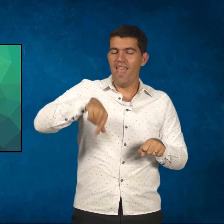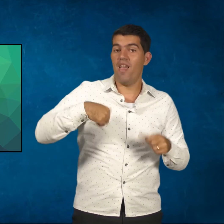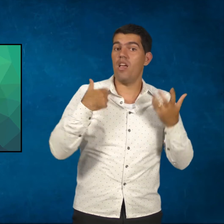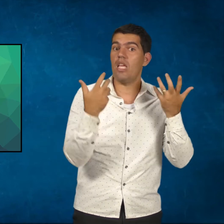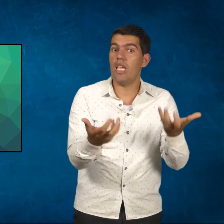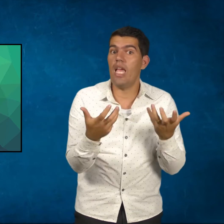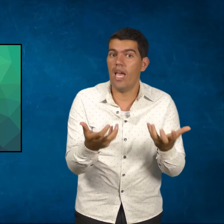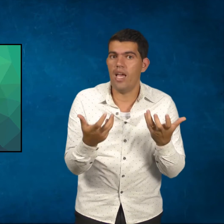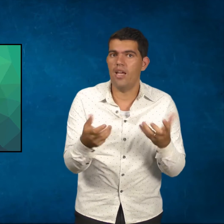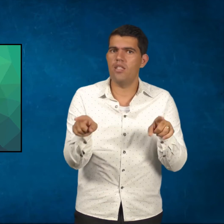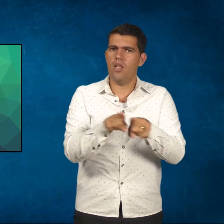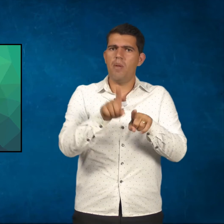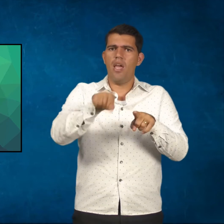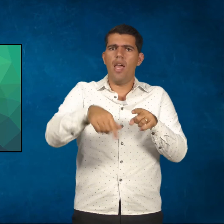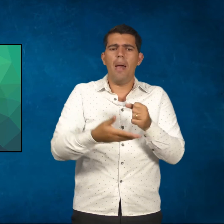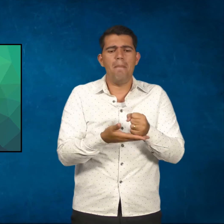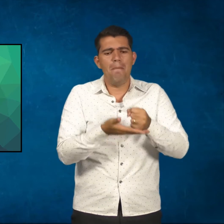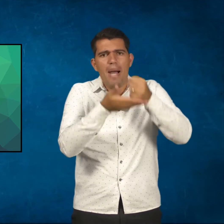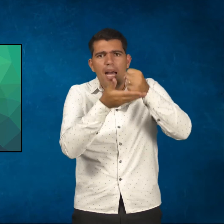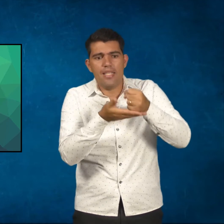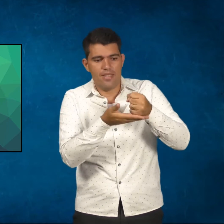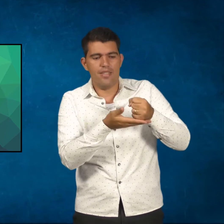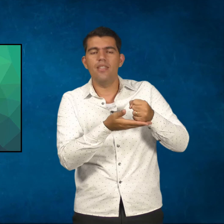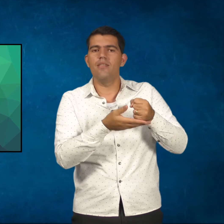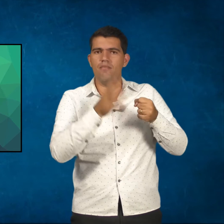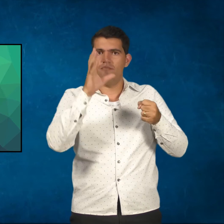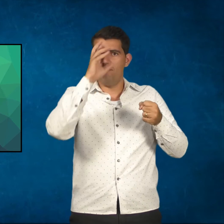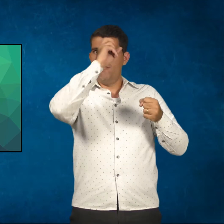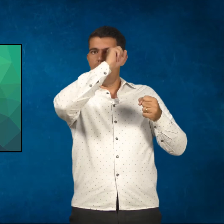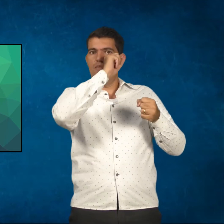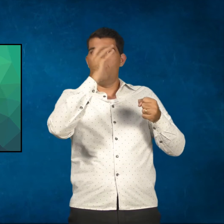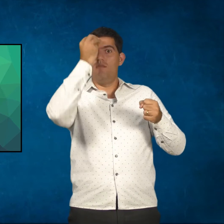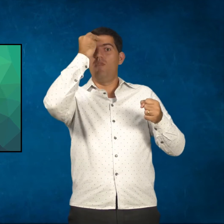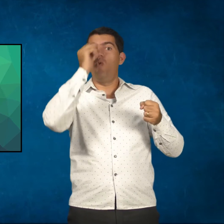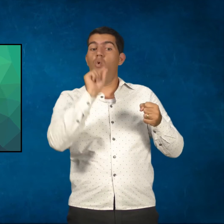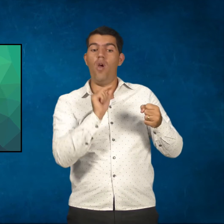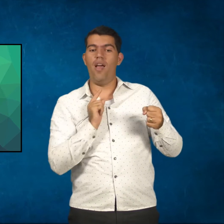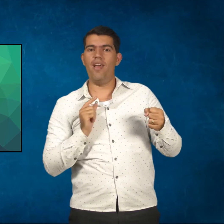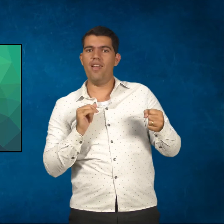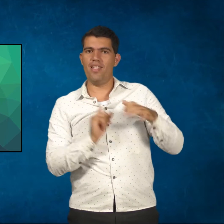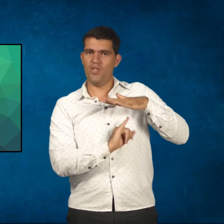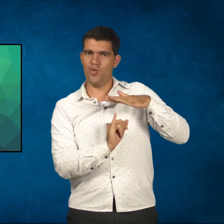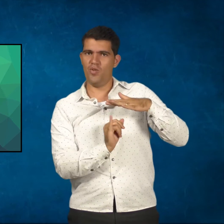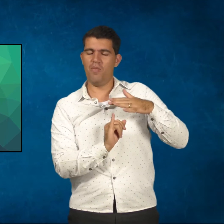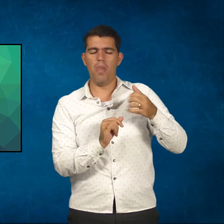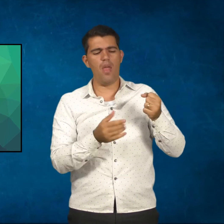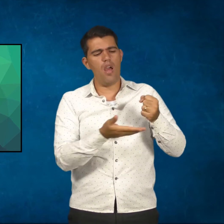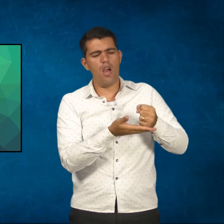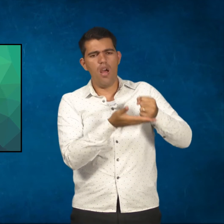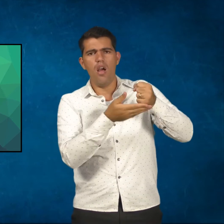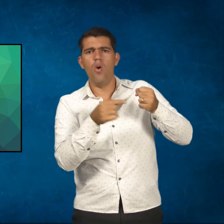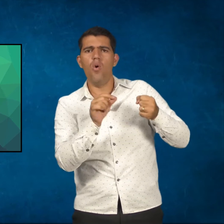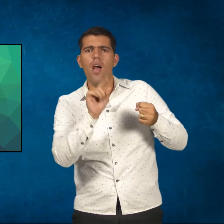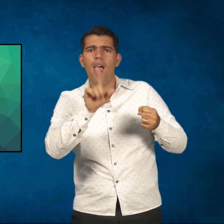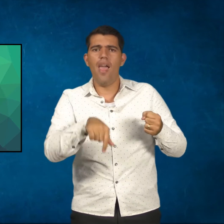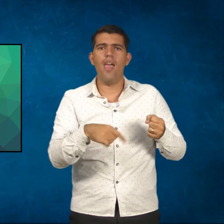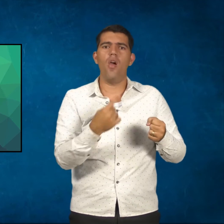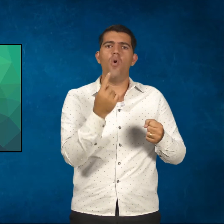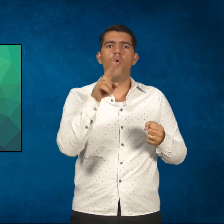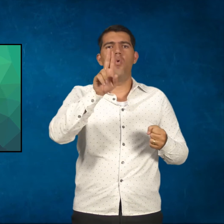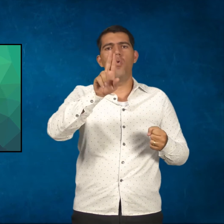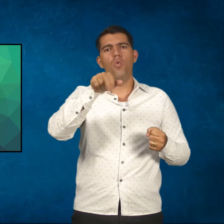que está na base da concepção dos institutos, deve ser contemplada por uma educação